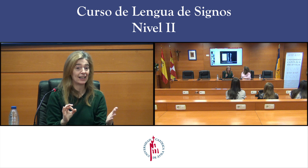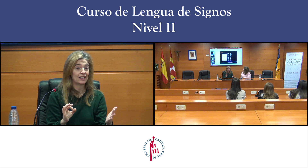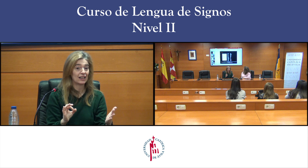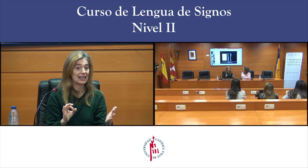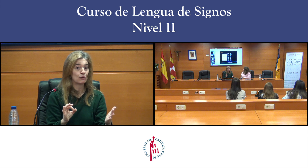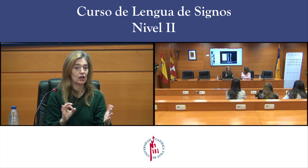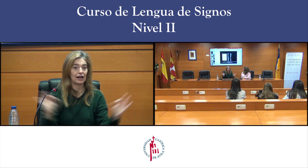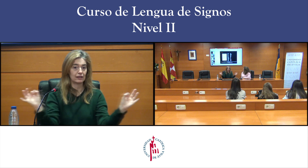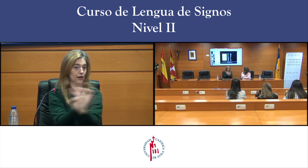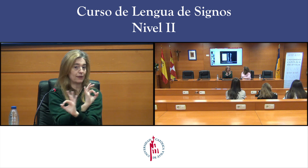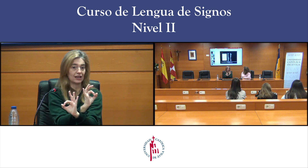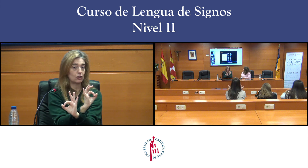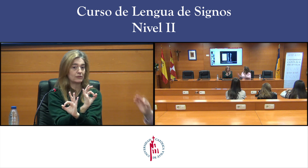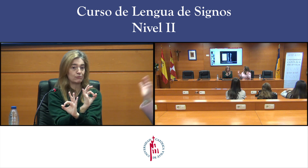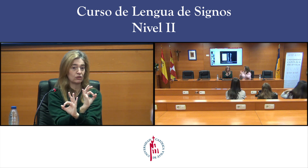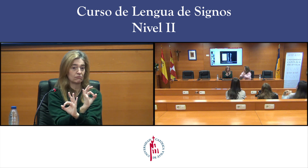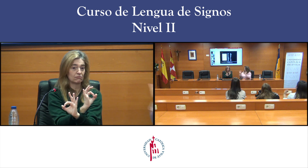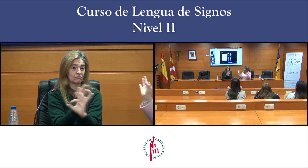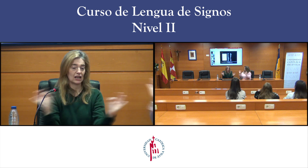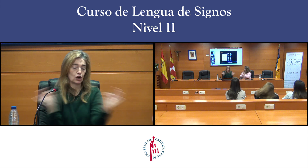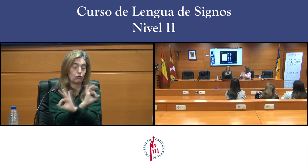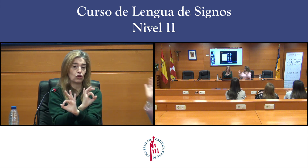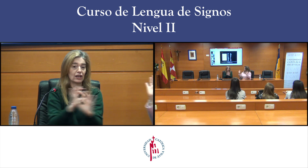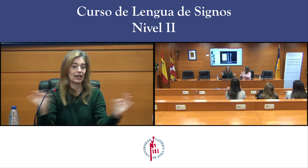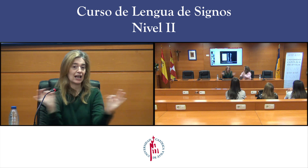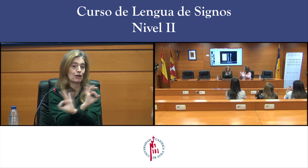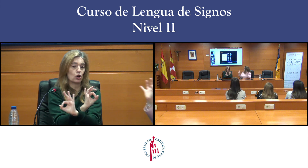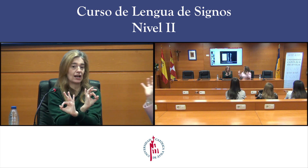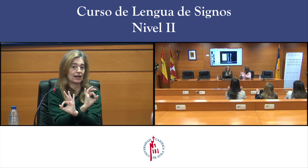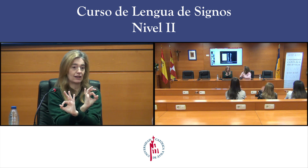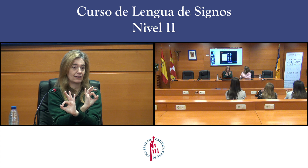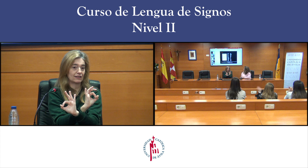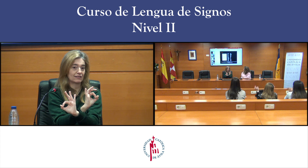evocar equivocar y confundir es igual